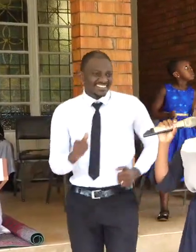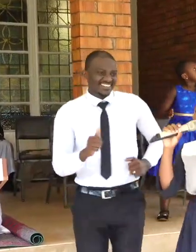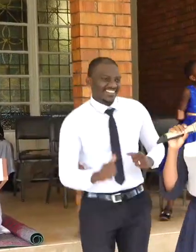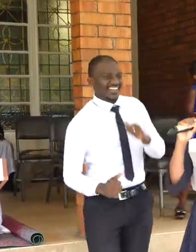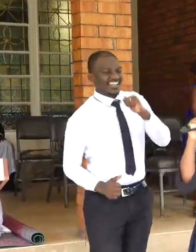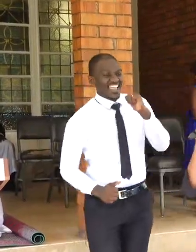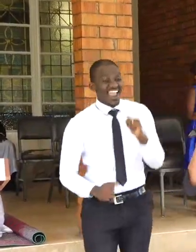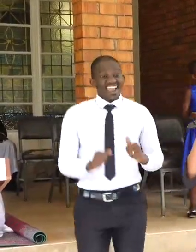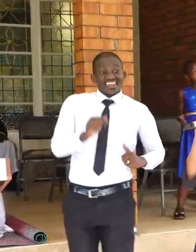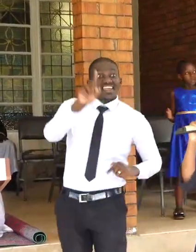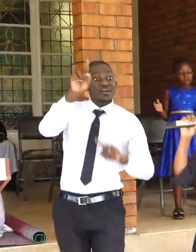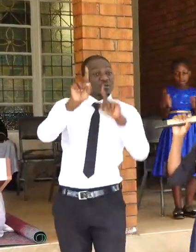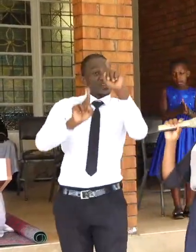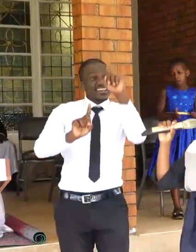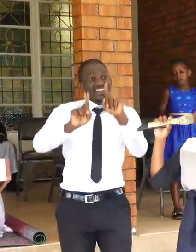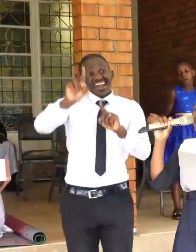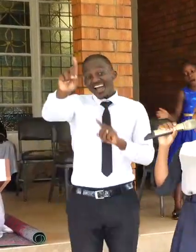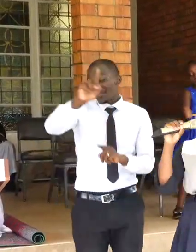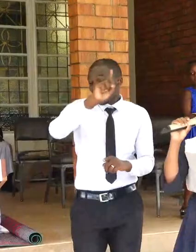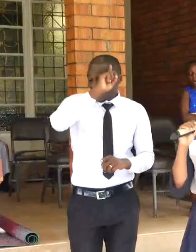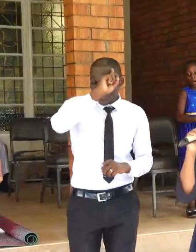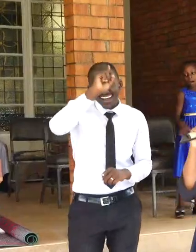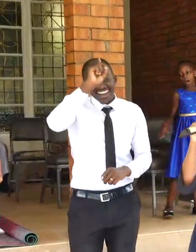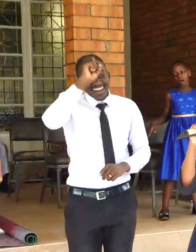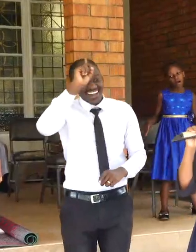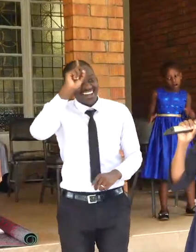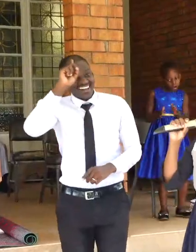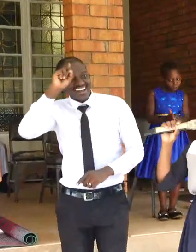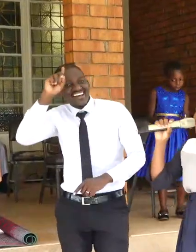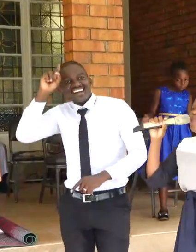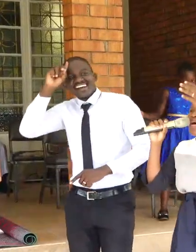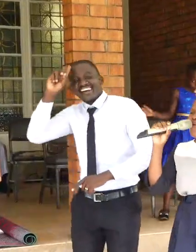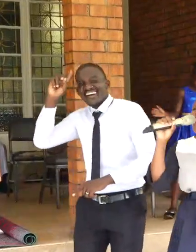yekwe kabaka yekwe kabaka